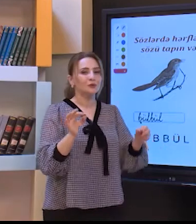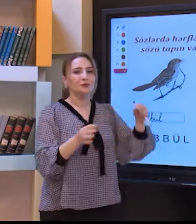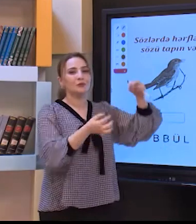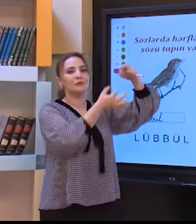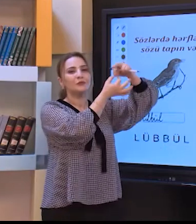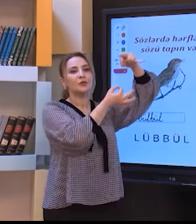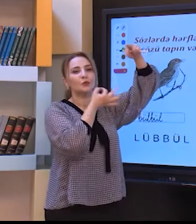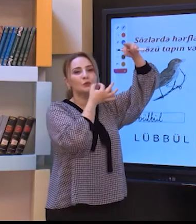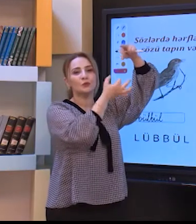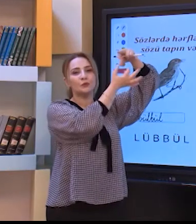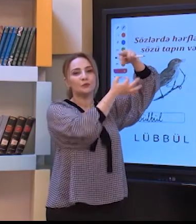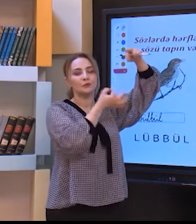düzdü, üzüm,